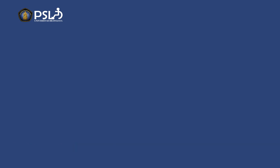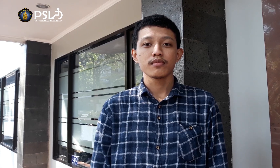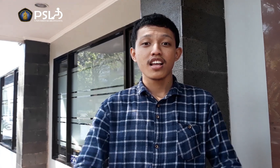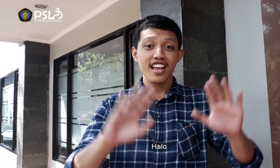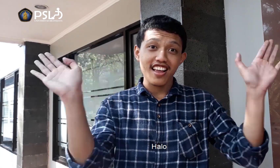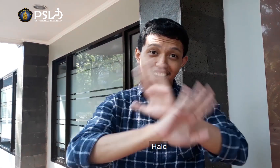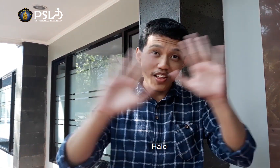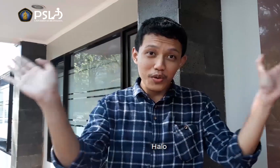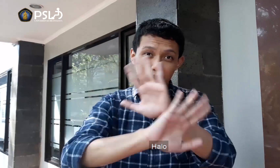Halo.